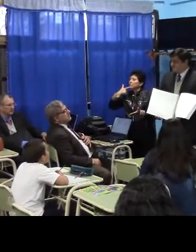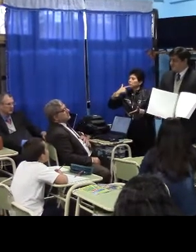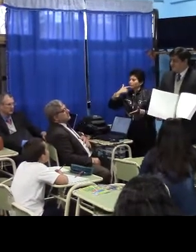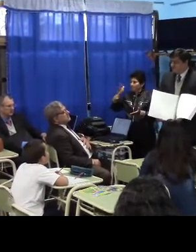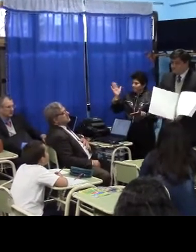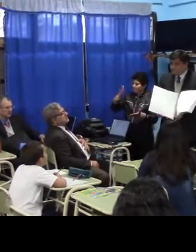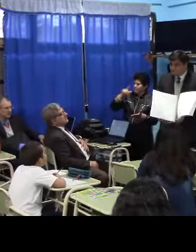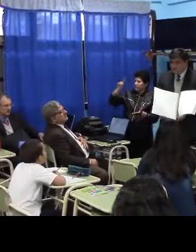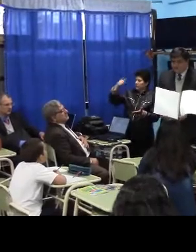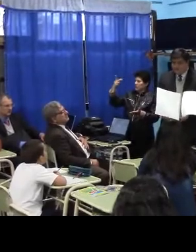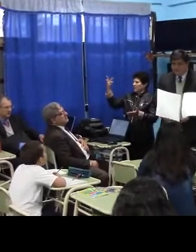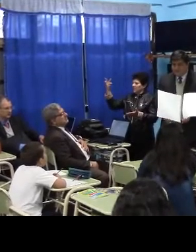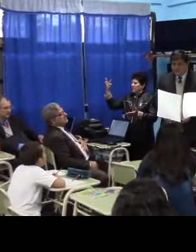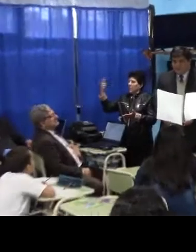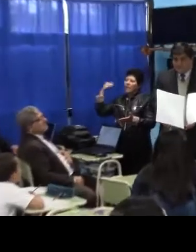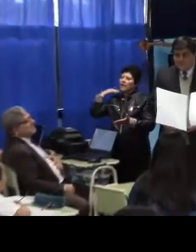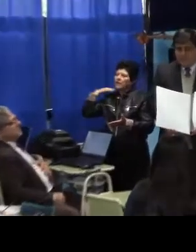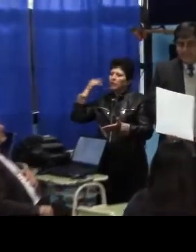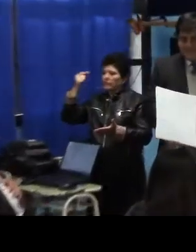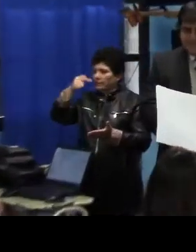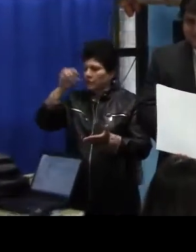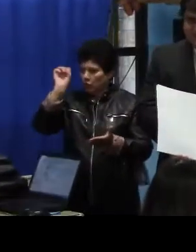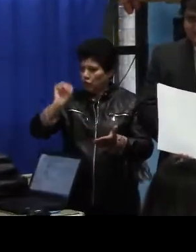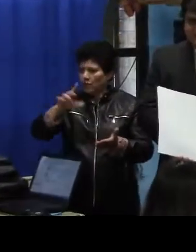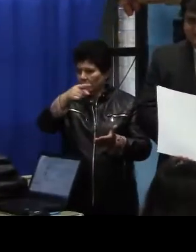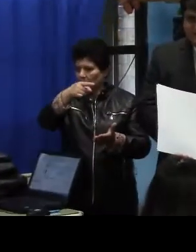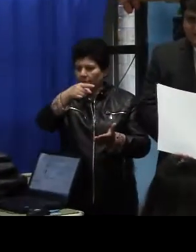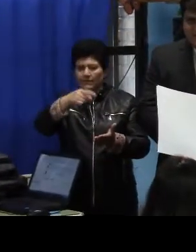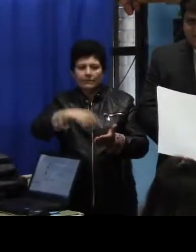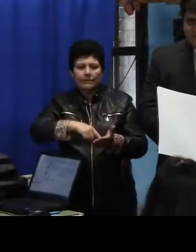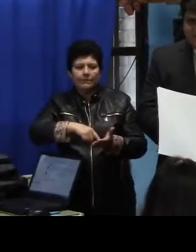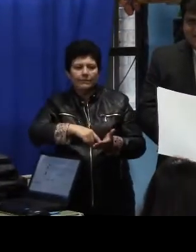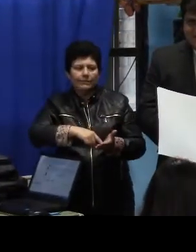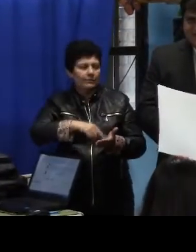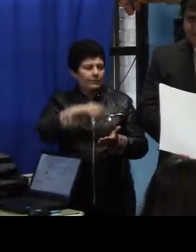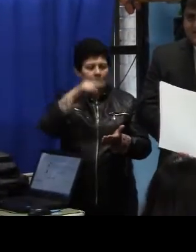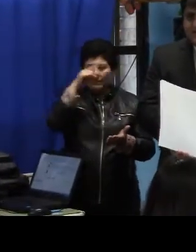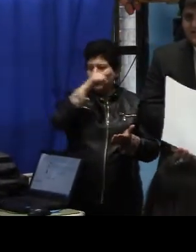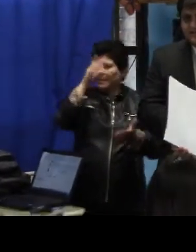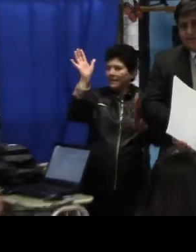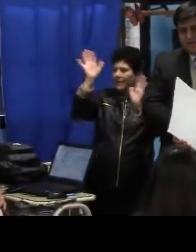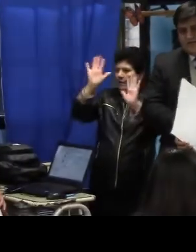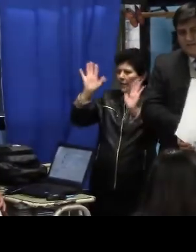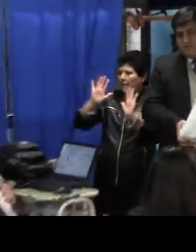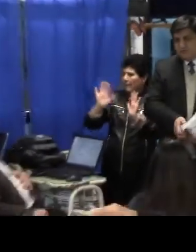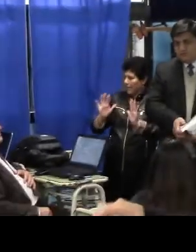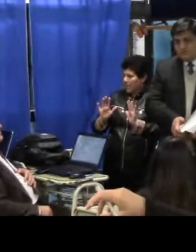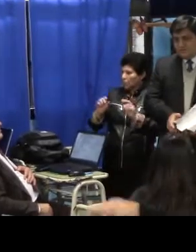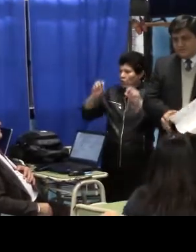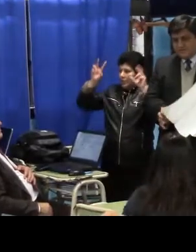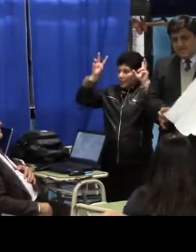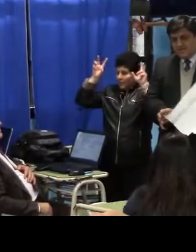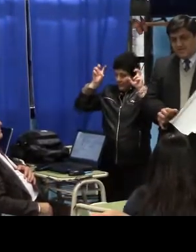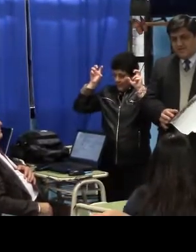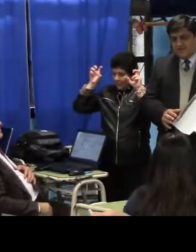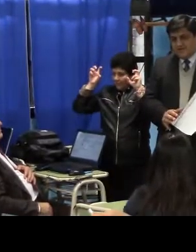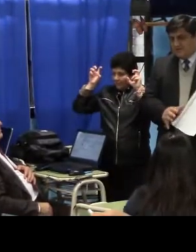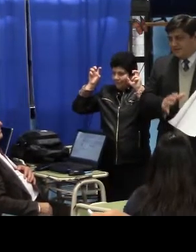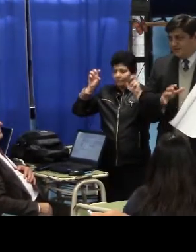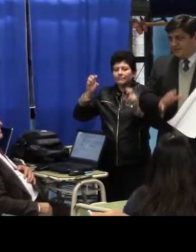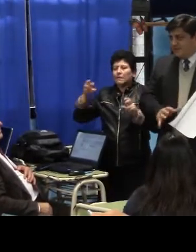palabra, por eso trajo esta parte. ¿Está bien? Ella leyó hoy en su culto